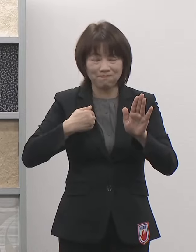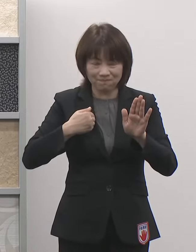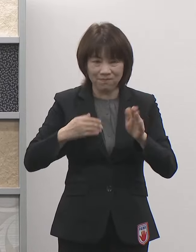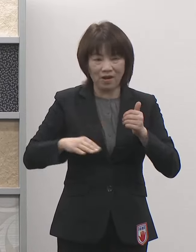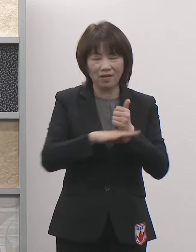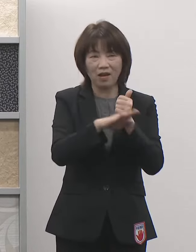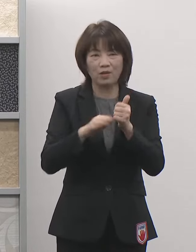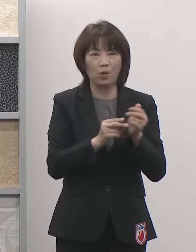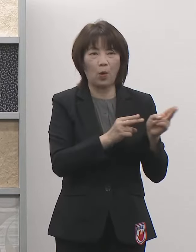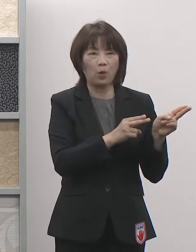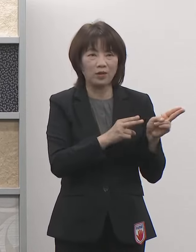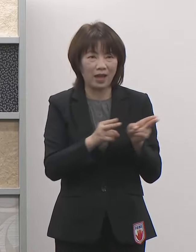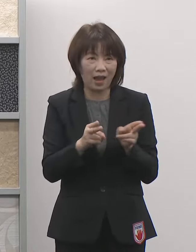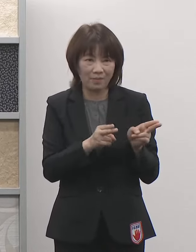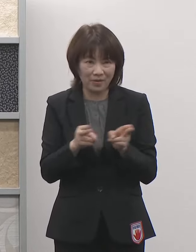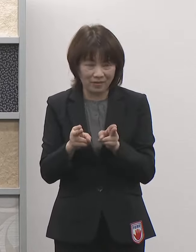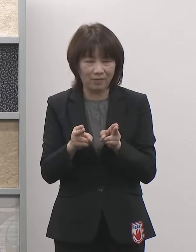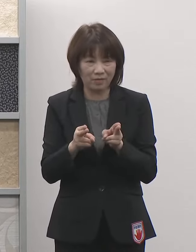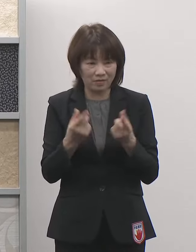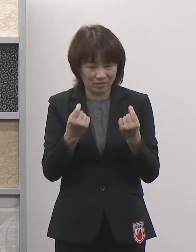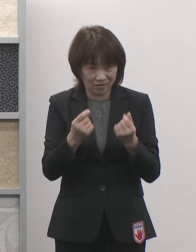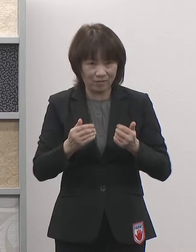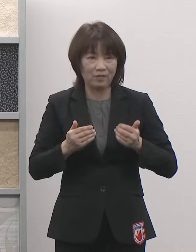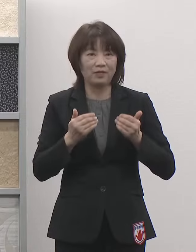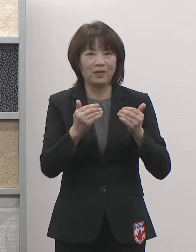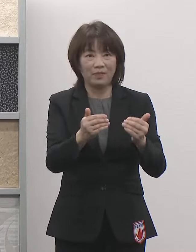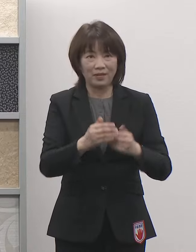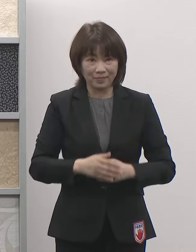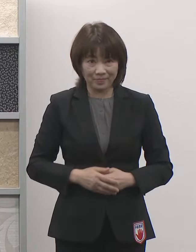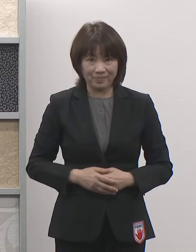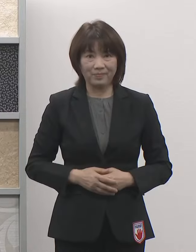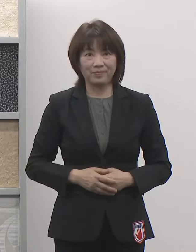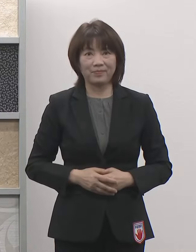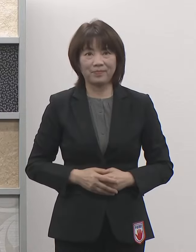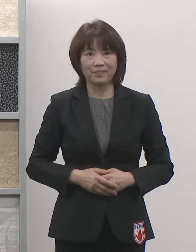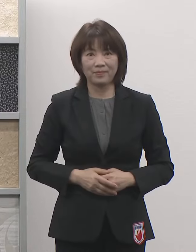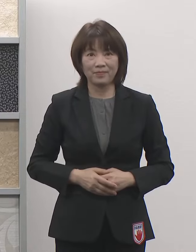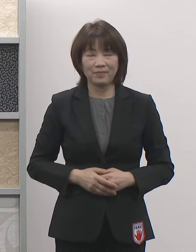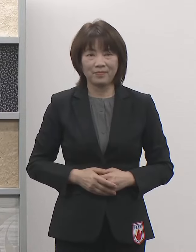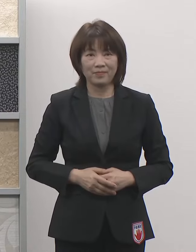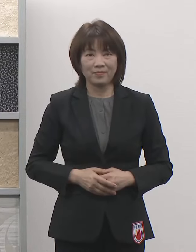境の整備、もしっかり進めていきたいと思います。後ほど